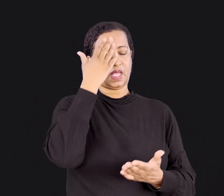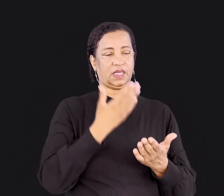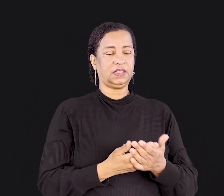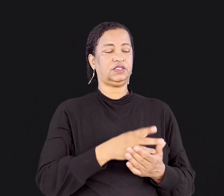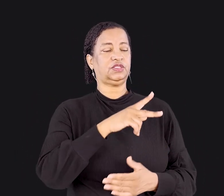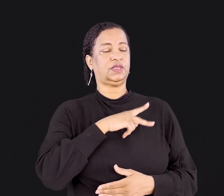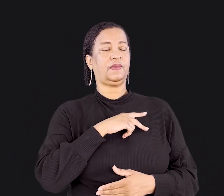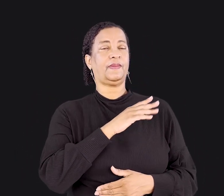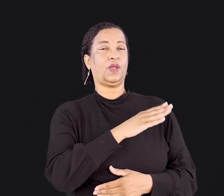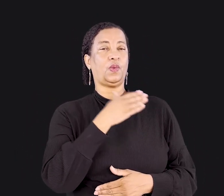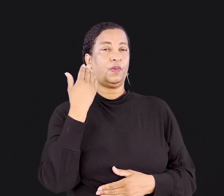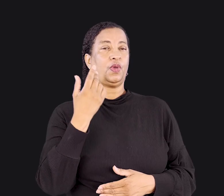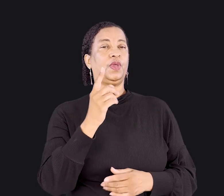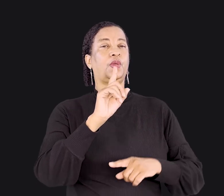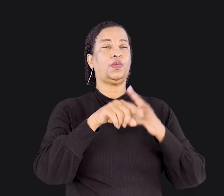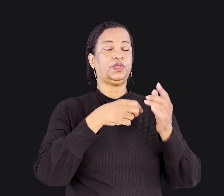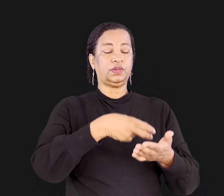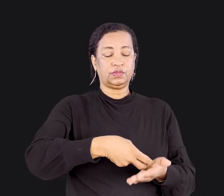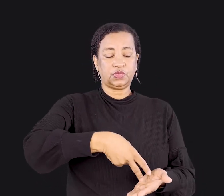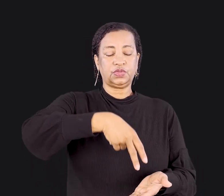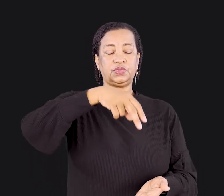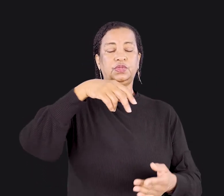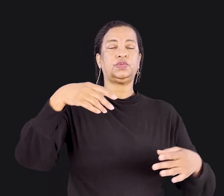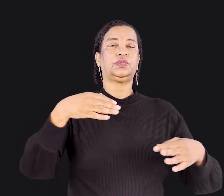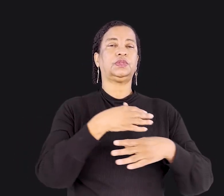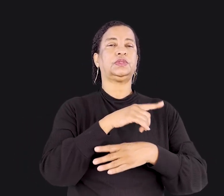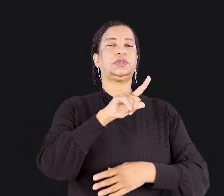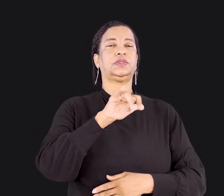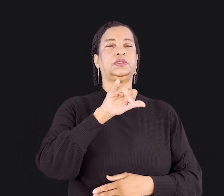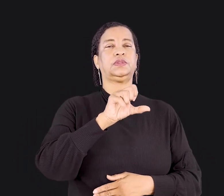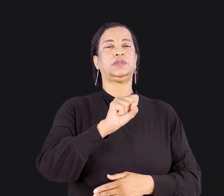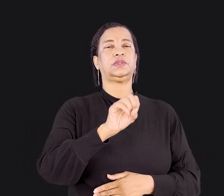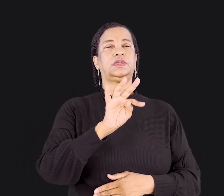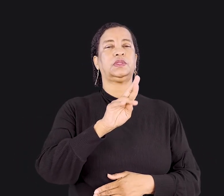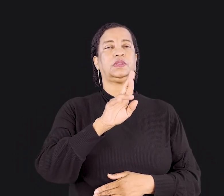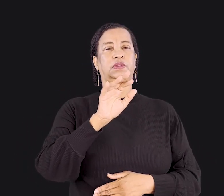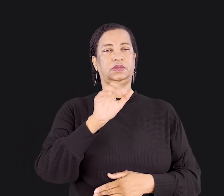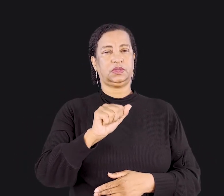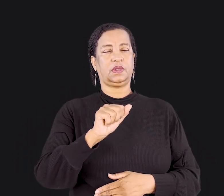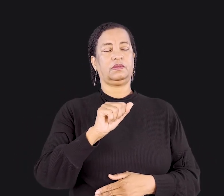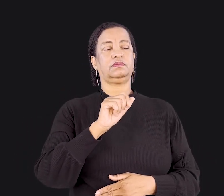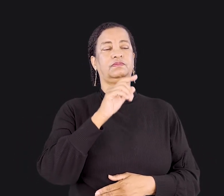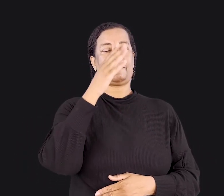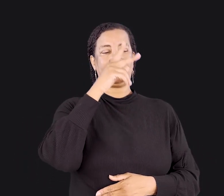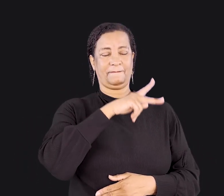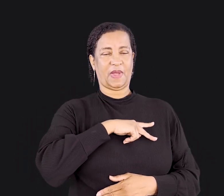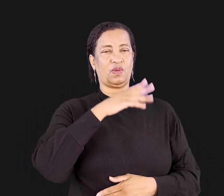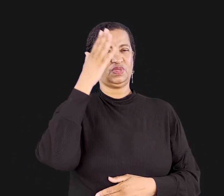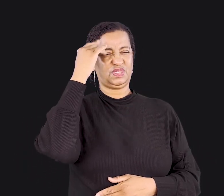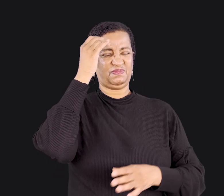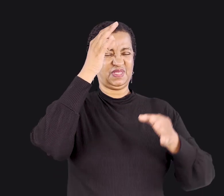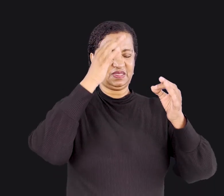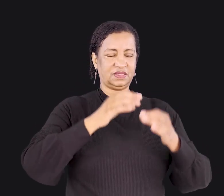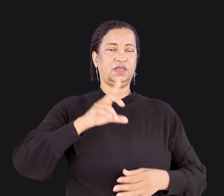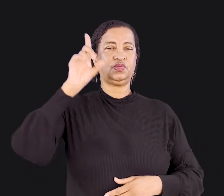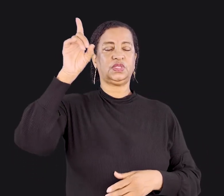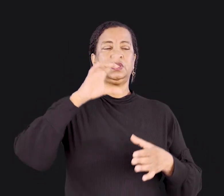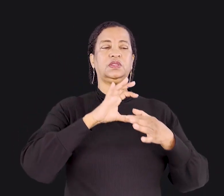e ressuscitou em Listra. Como resultado dessa experiência, Paulo teve a convicção de que Deus o tinha livrado e que